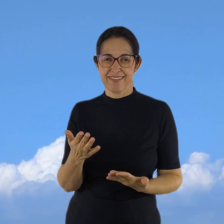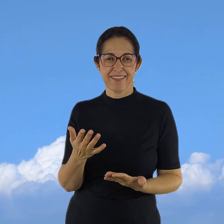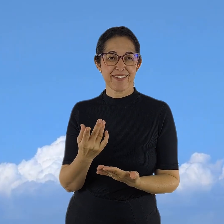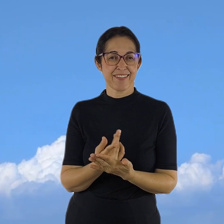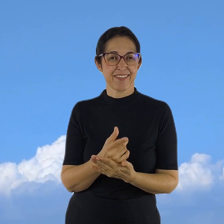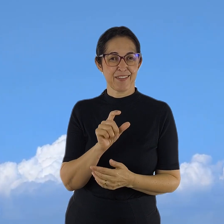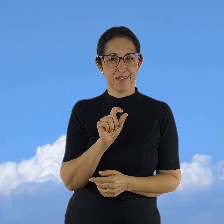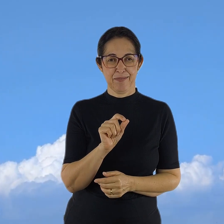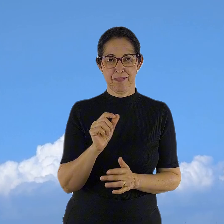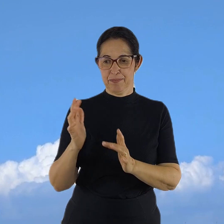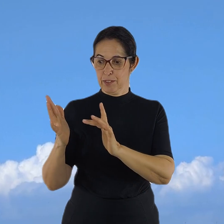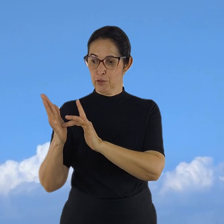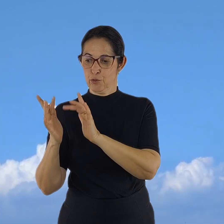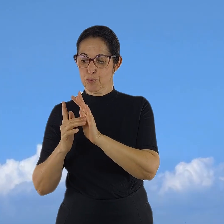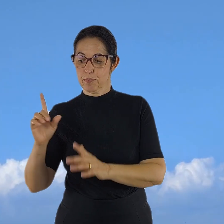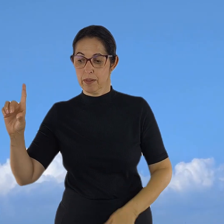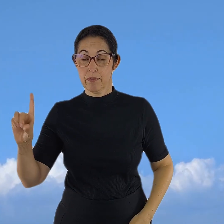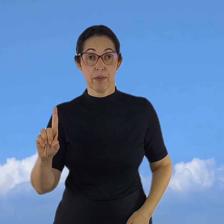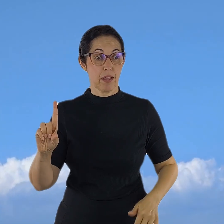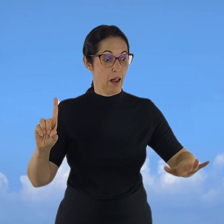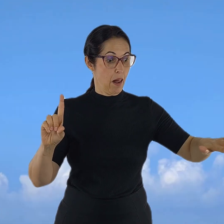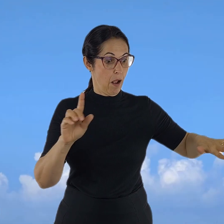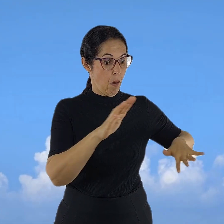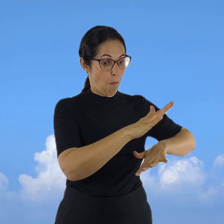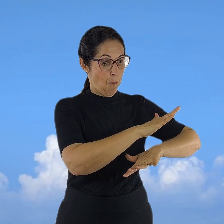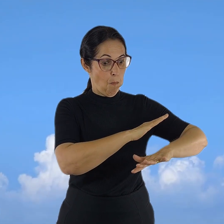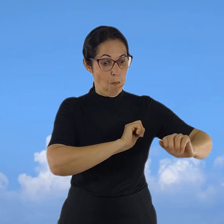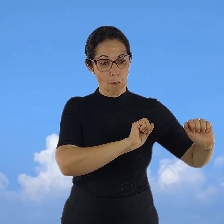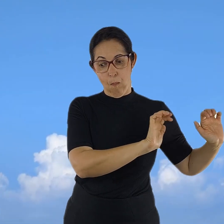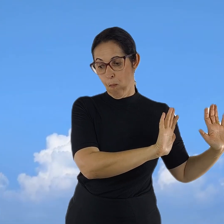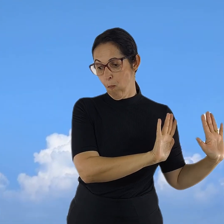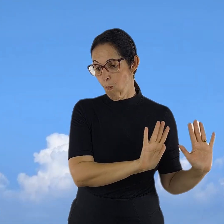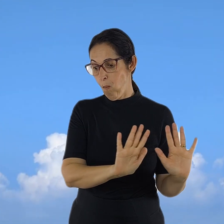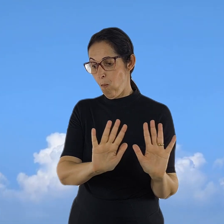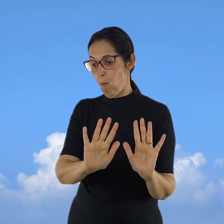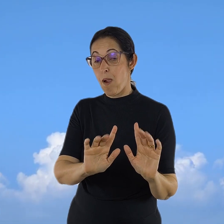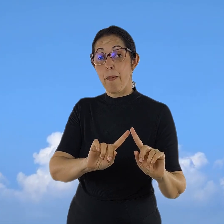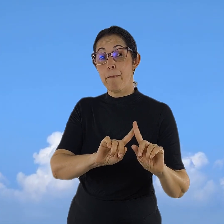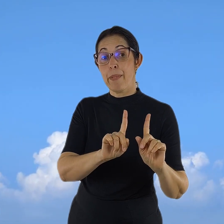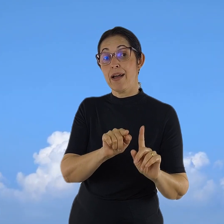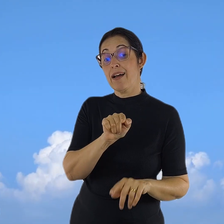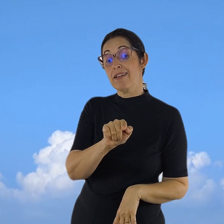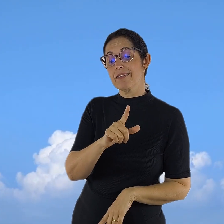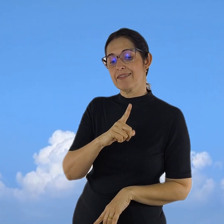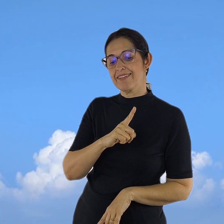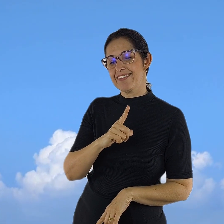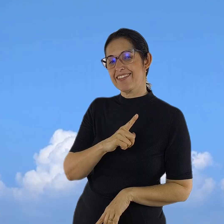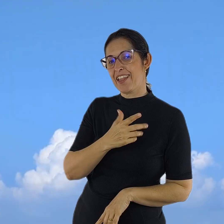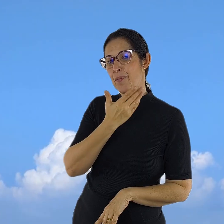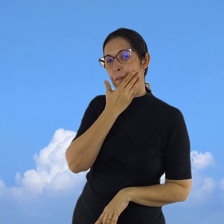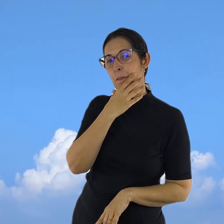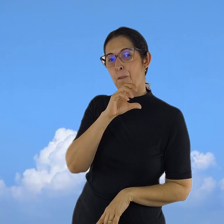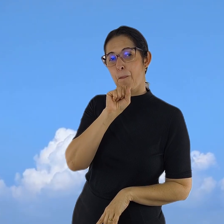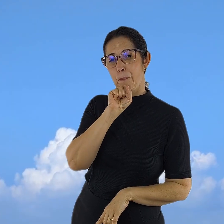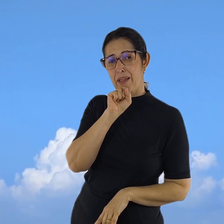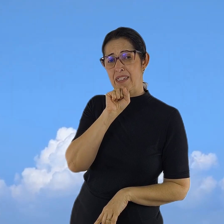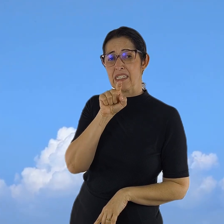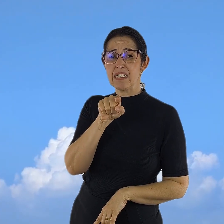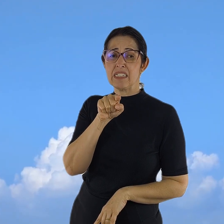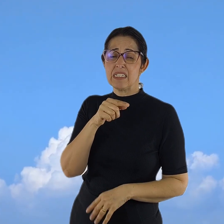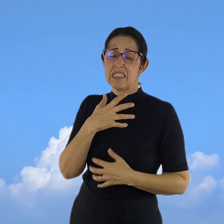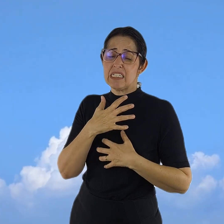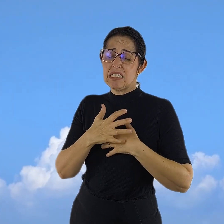local, a multidão veio ao seu encontro. Mas no meio daquela multidão havia um pai